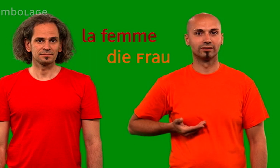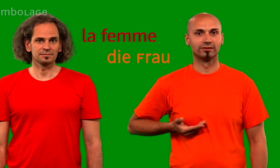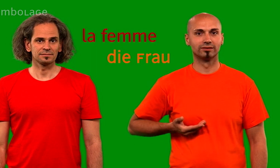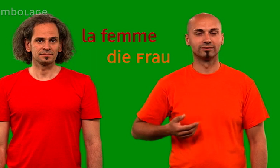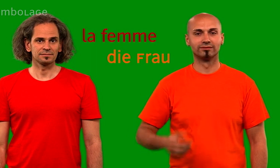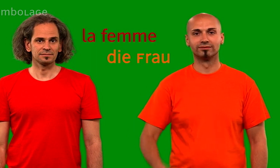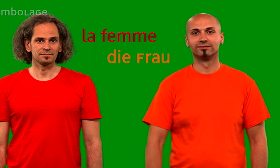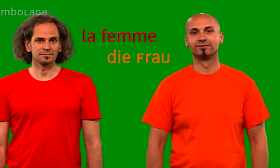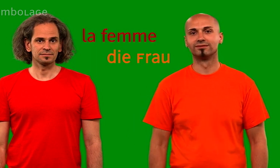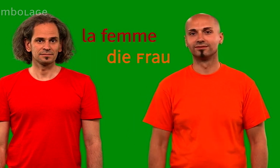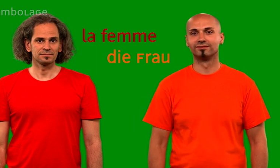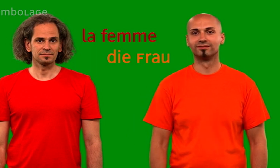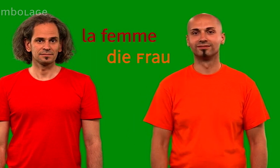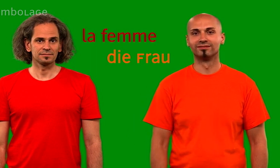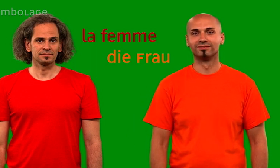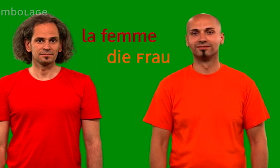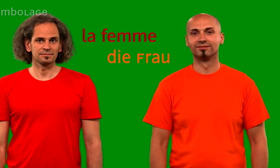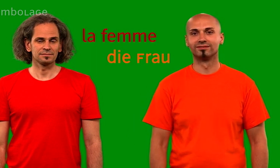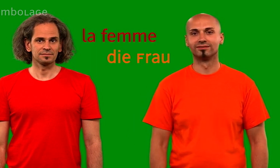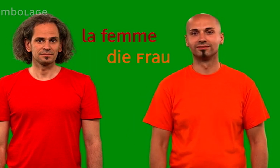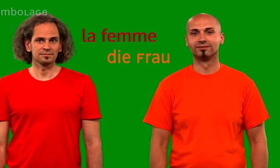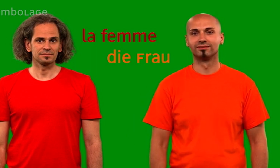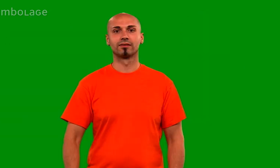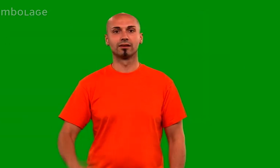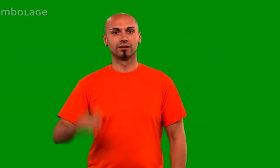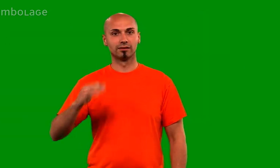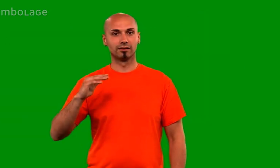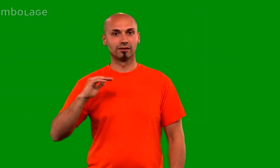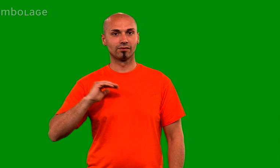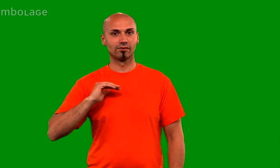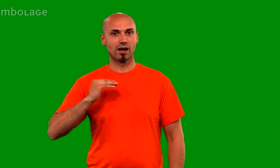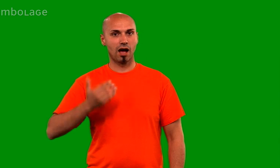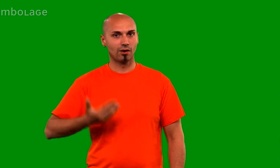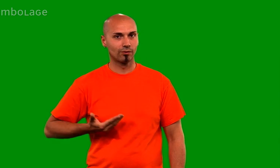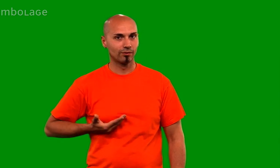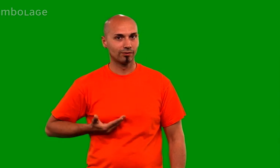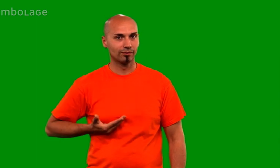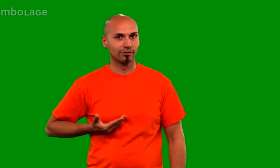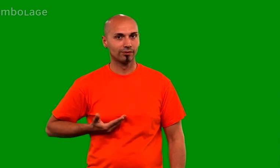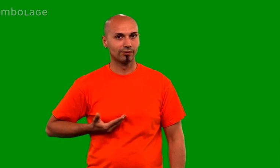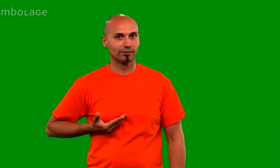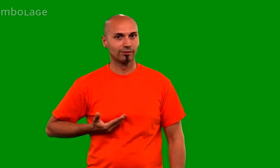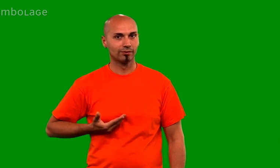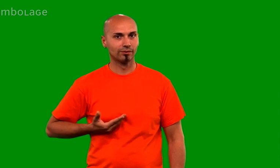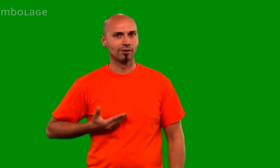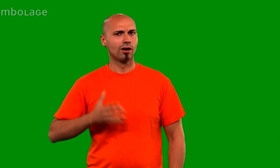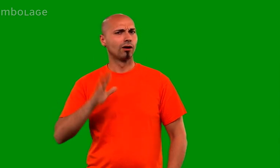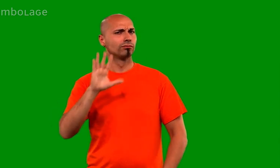Gut, das ist die alte Geste für Frau in der deutschen Gebärdensprache. Sie wurde als diskriminierend empfunden.